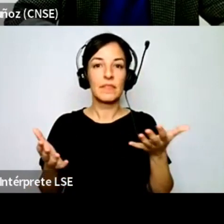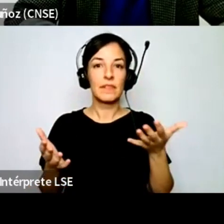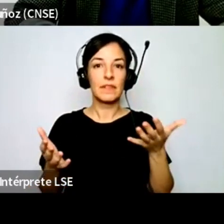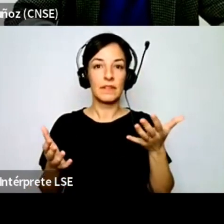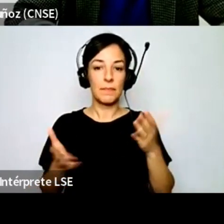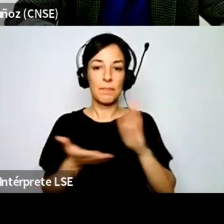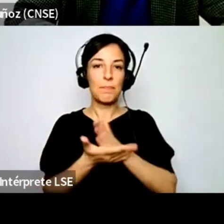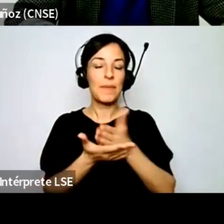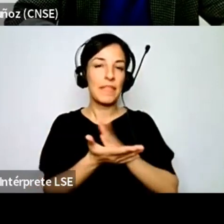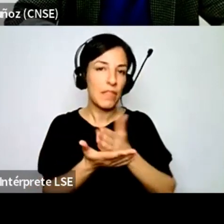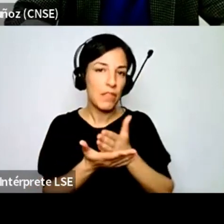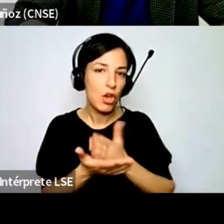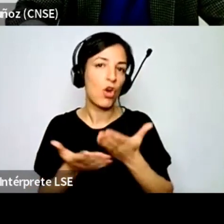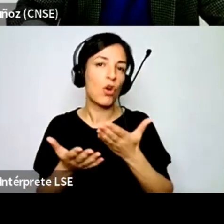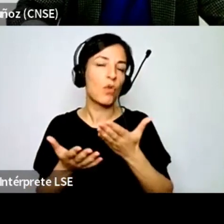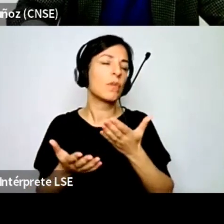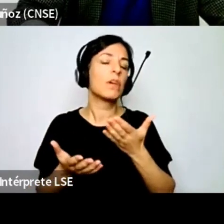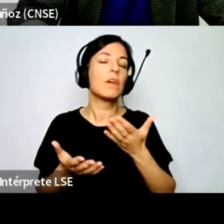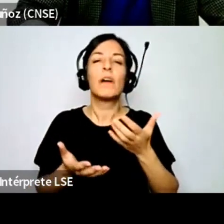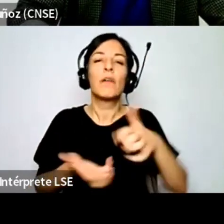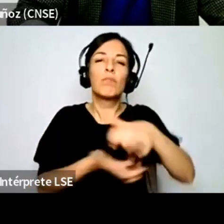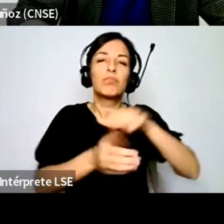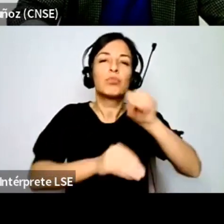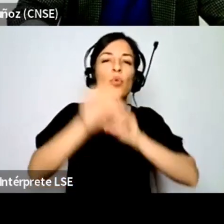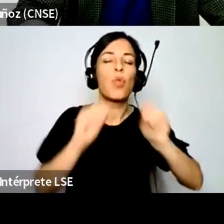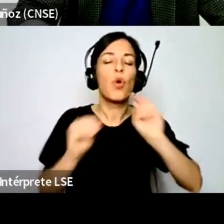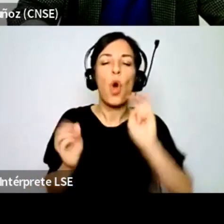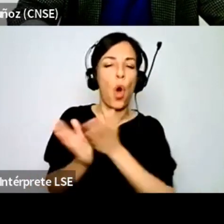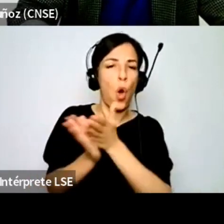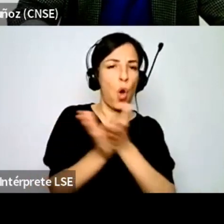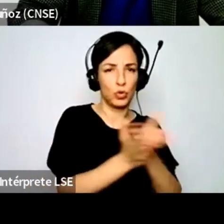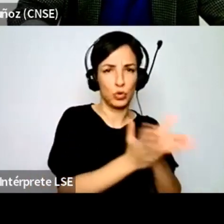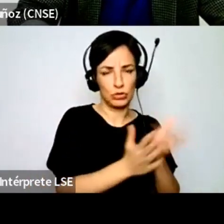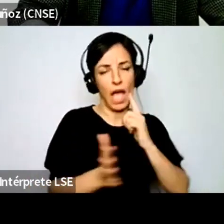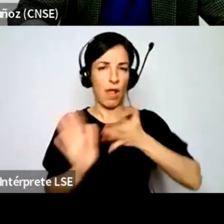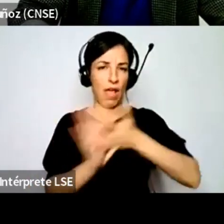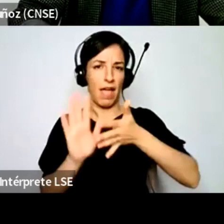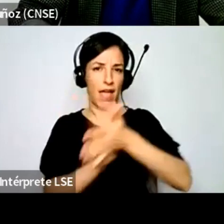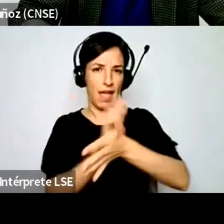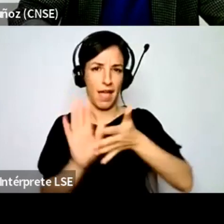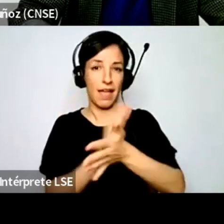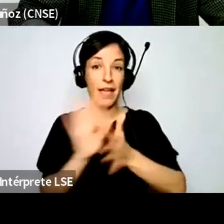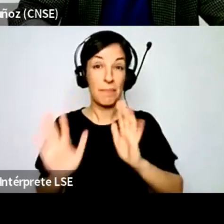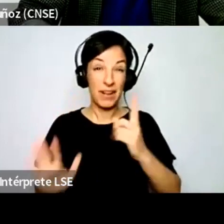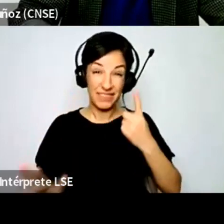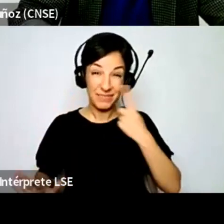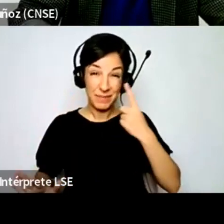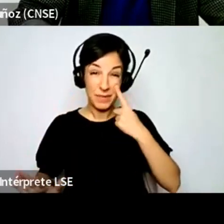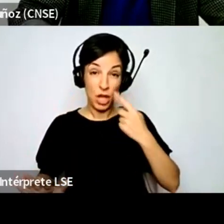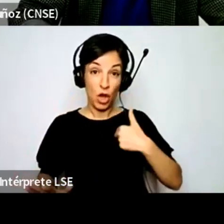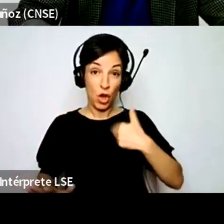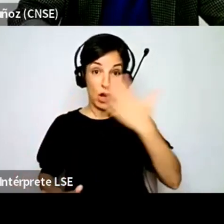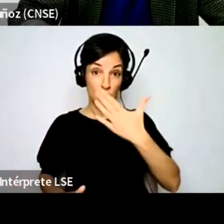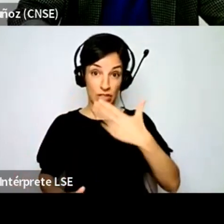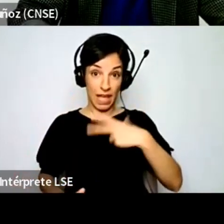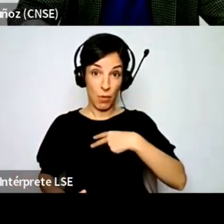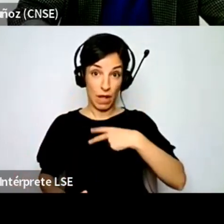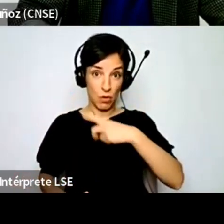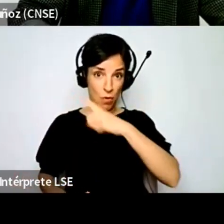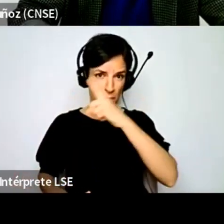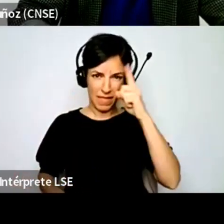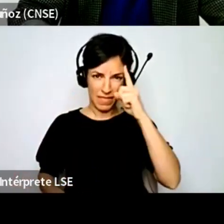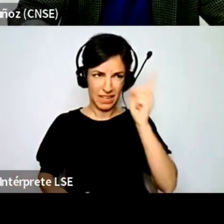la mediación y de otras formas de resolución de conflictos. Pero la mayoría de los colegios de la abogacía en